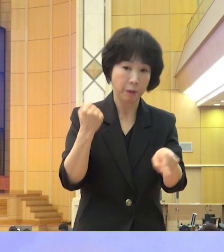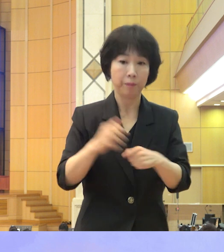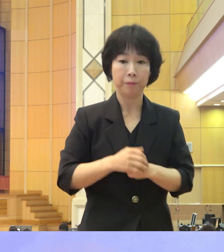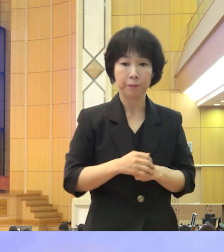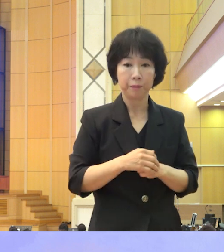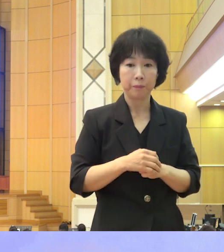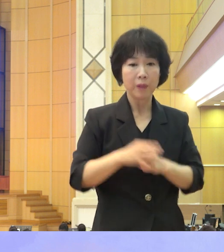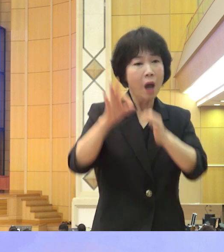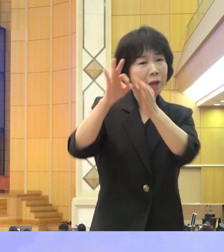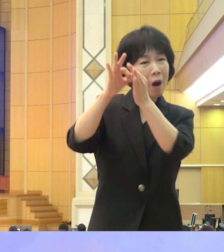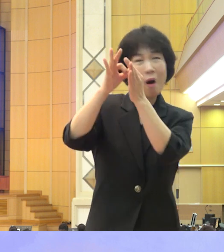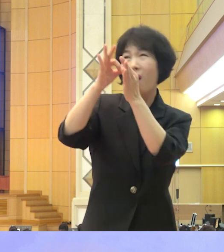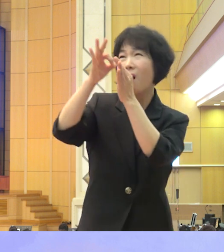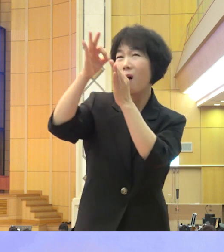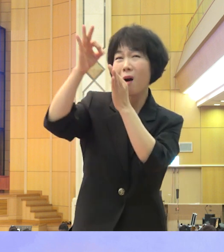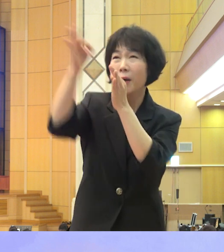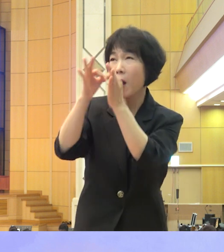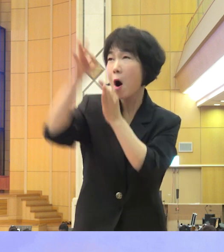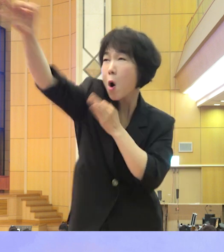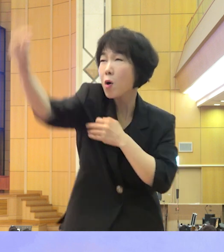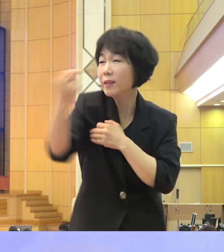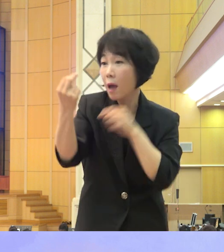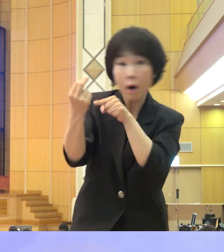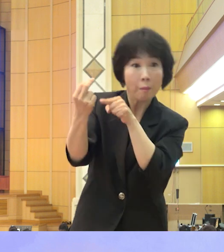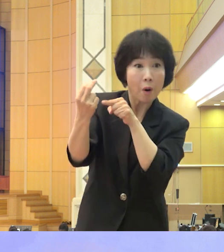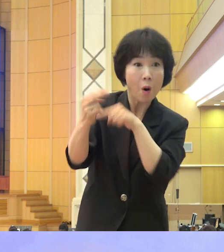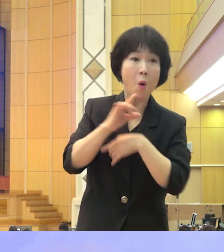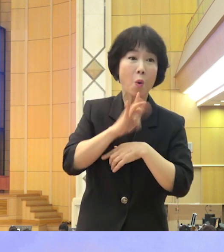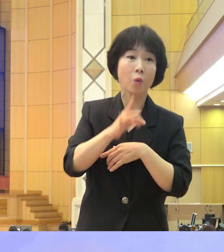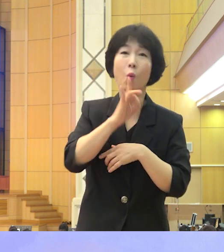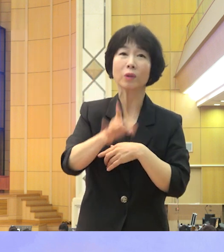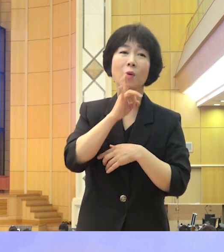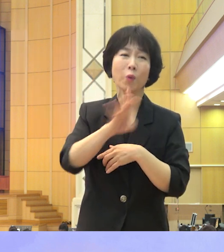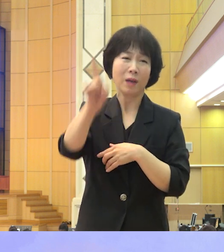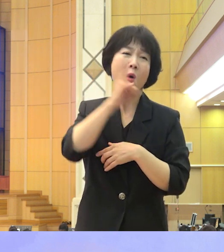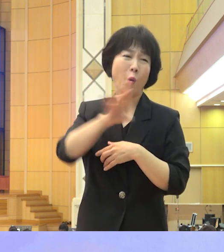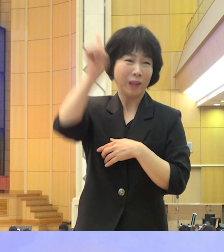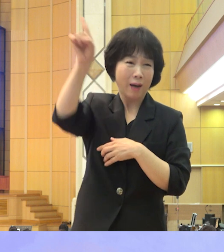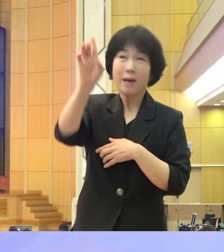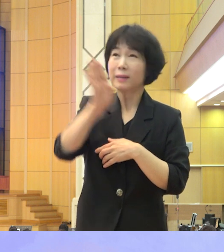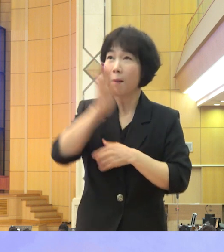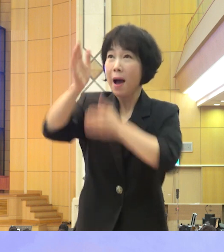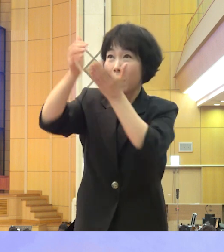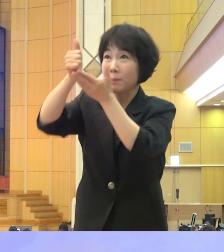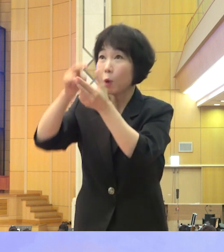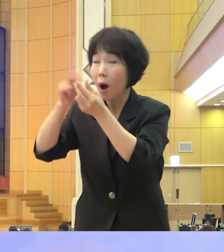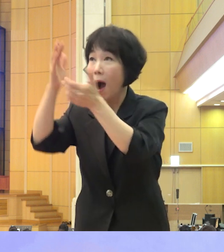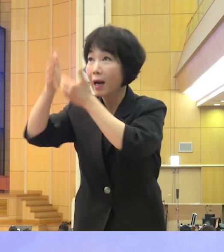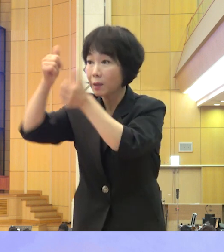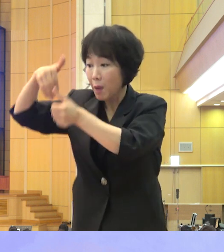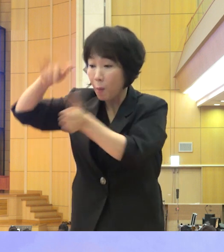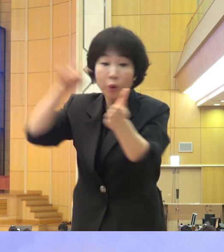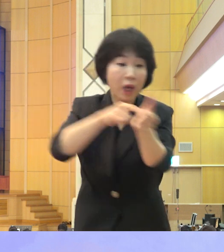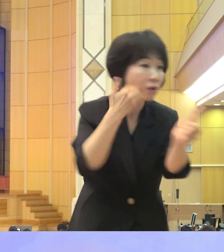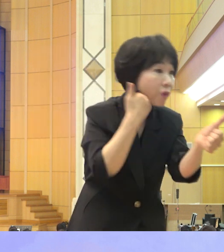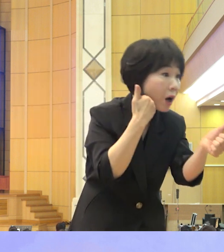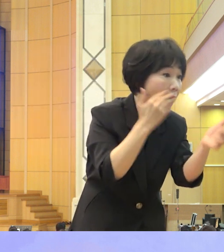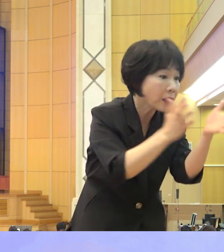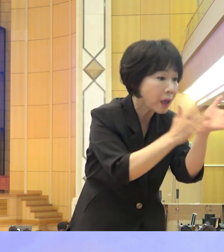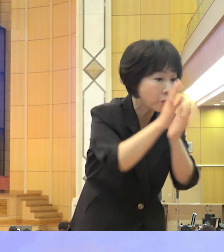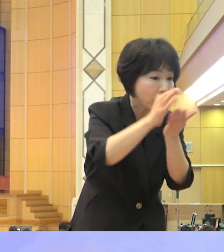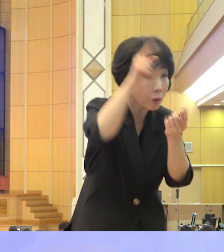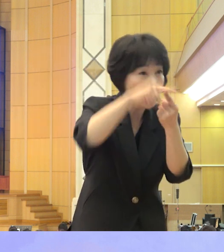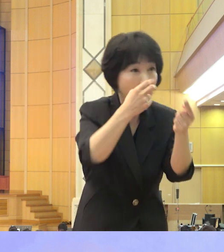17장 3절에 영생은 곧 유일하신 참 하나님과 그가 보내신 자